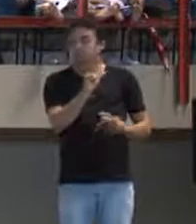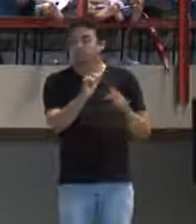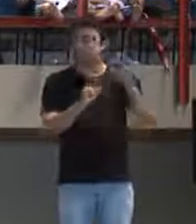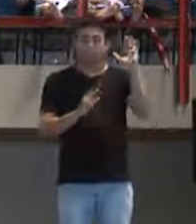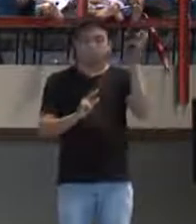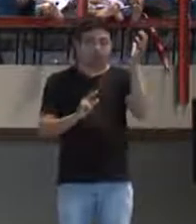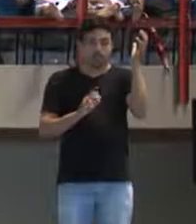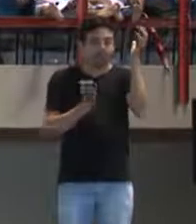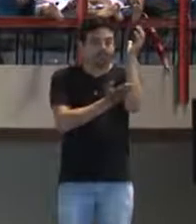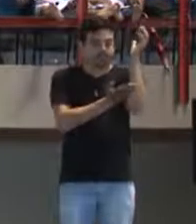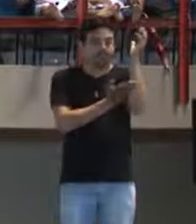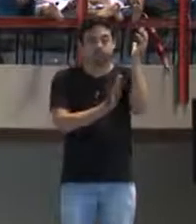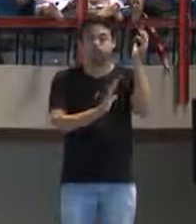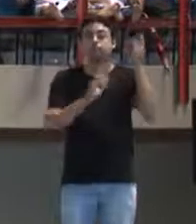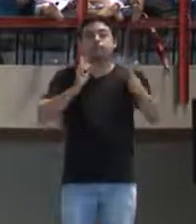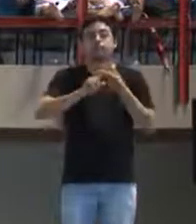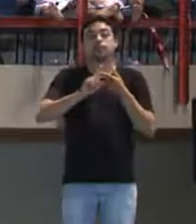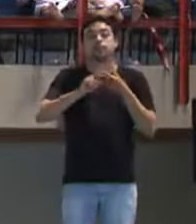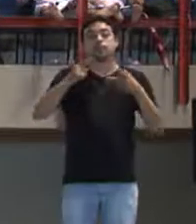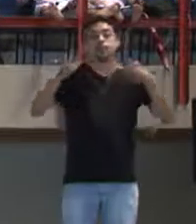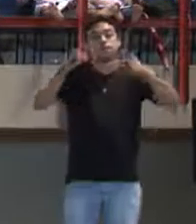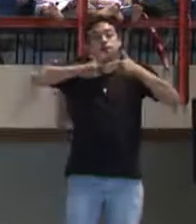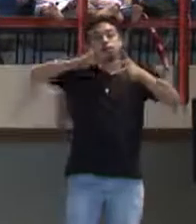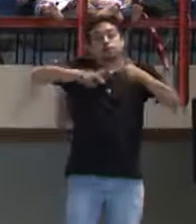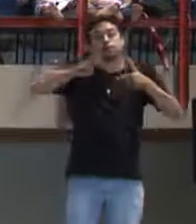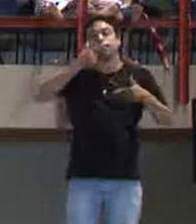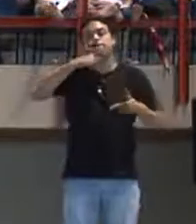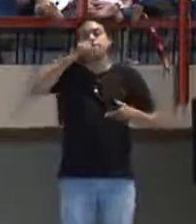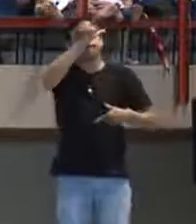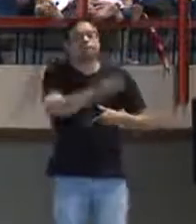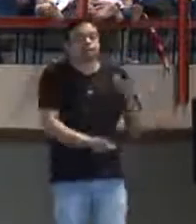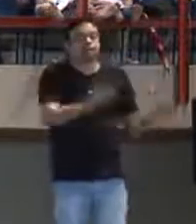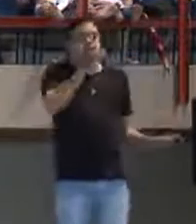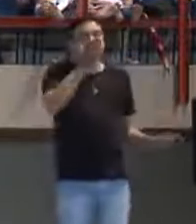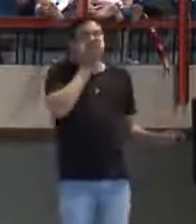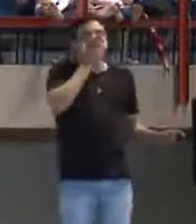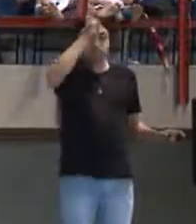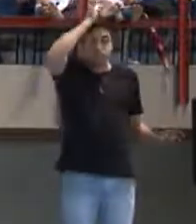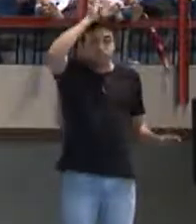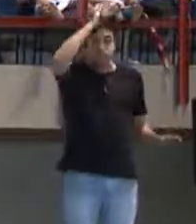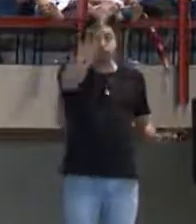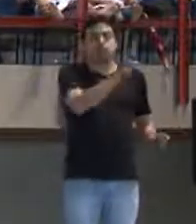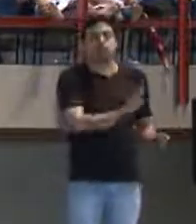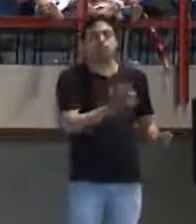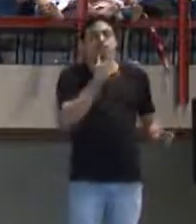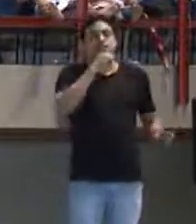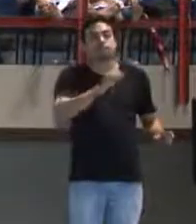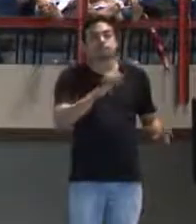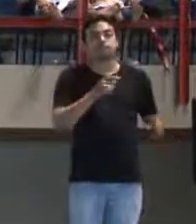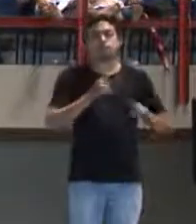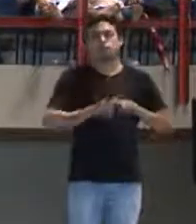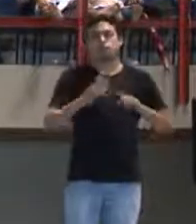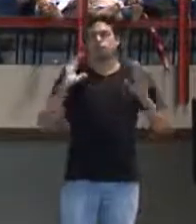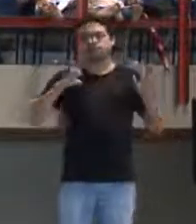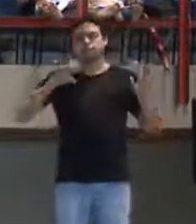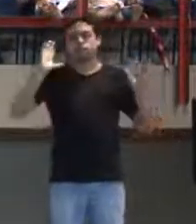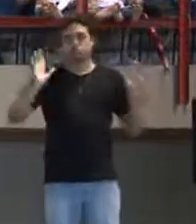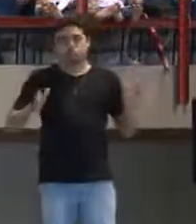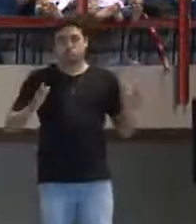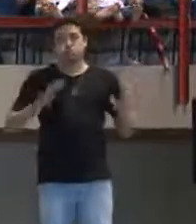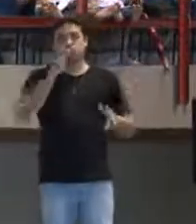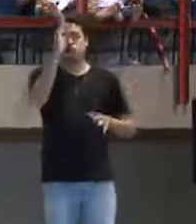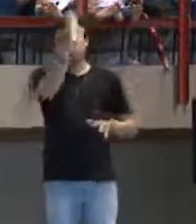um problema sério. Quem eram os índios brasileiros? Gente, o índio que tem no Brasil são 4 tribos grandes que